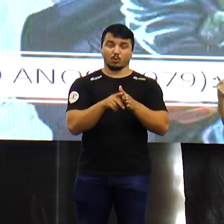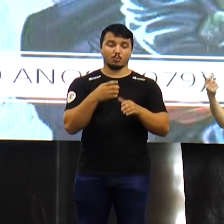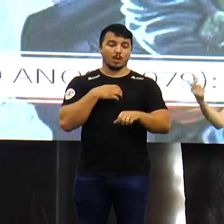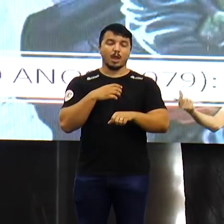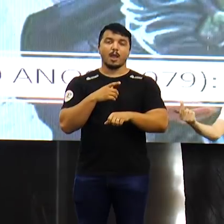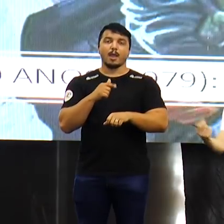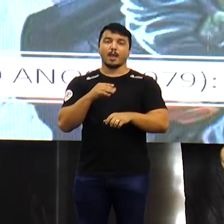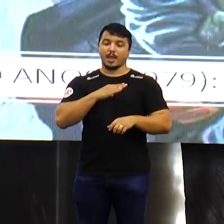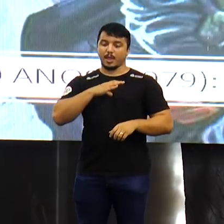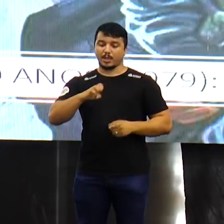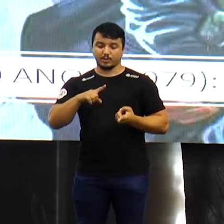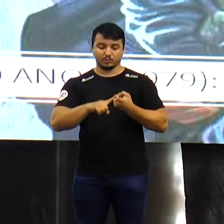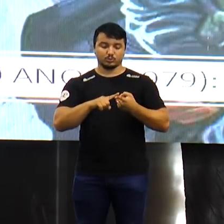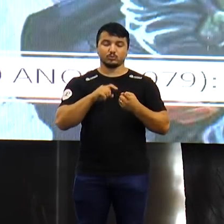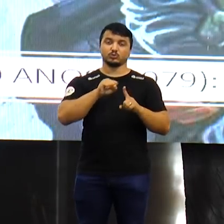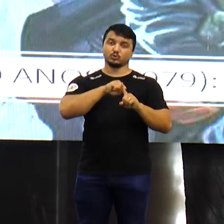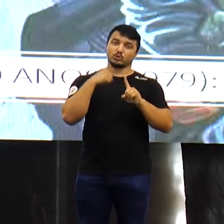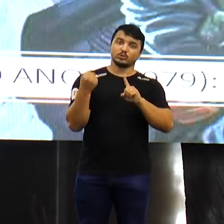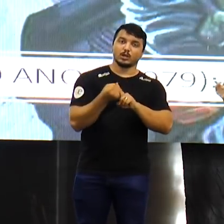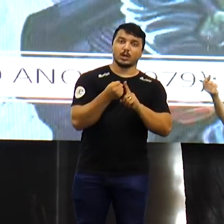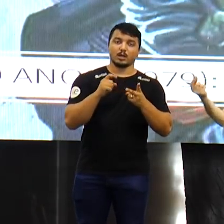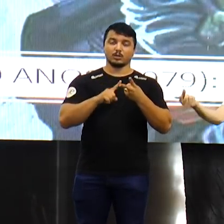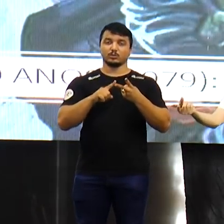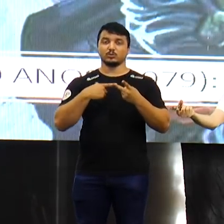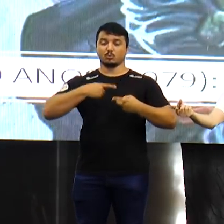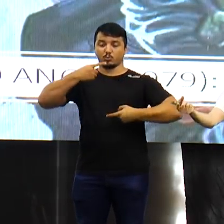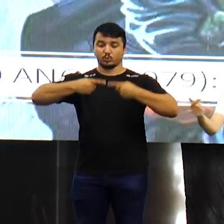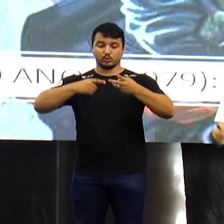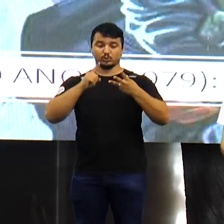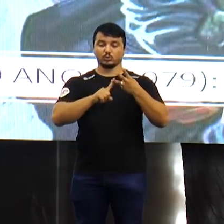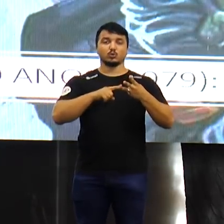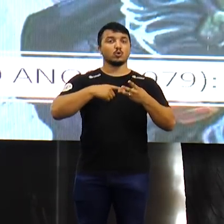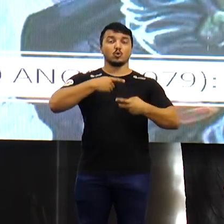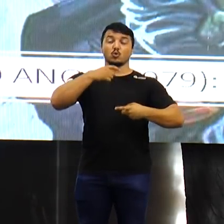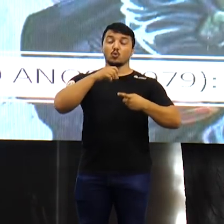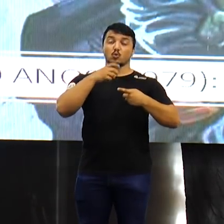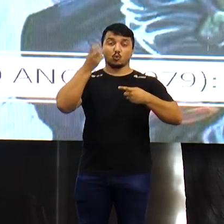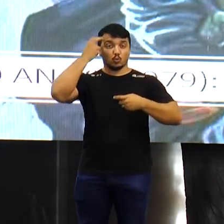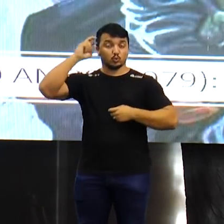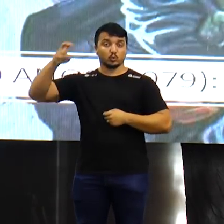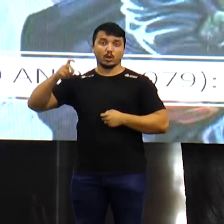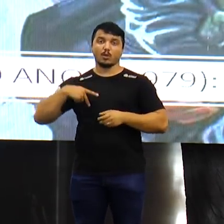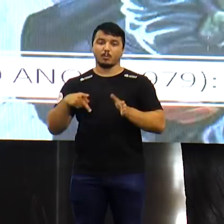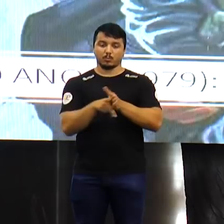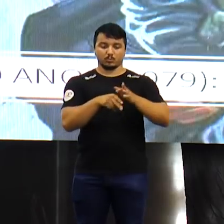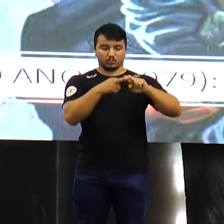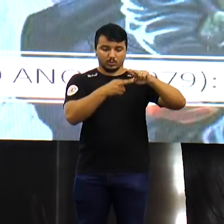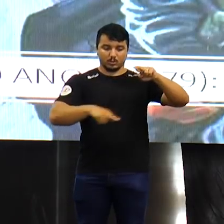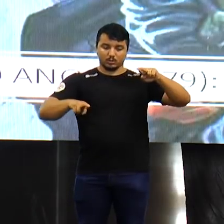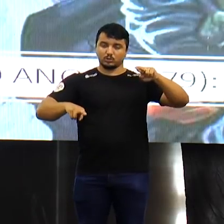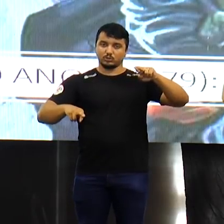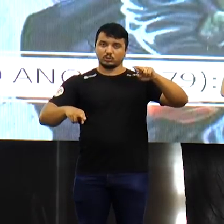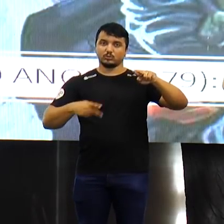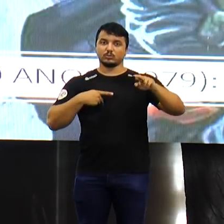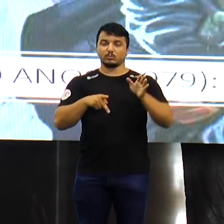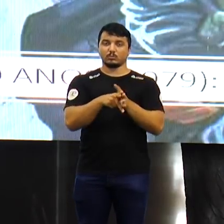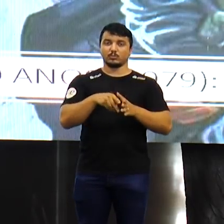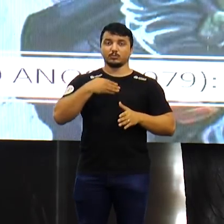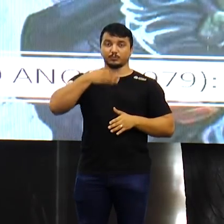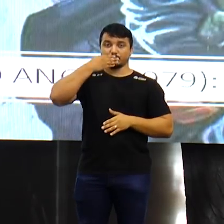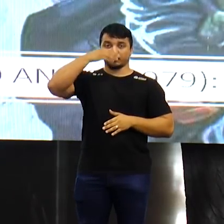éticos, sociais, políticos e culturais estão diretamente associados à religião